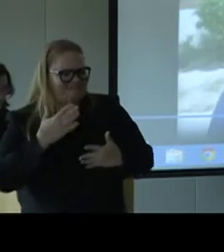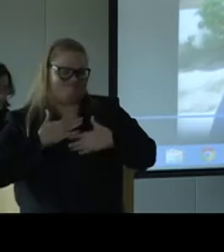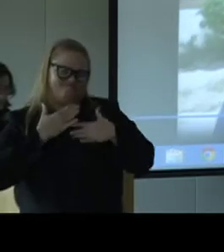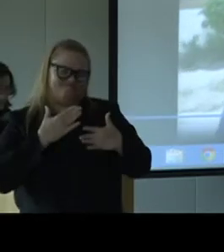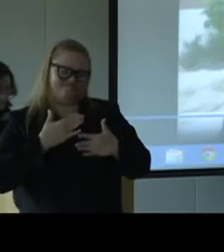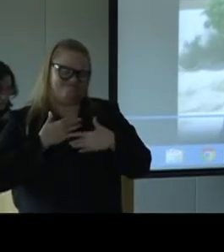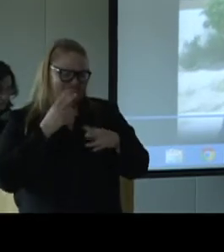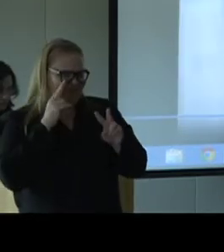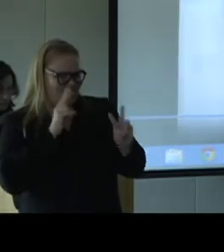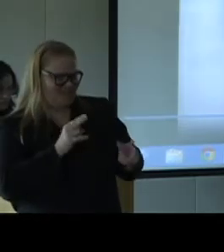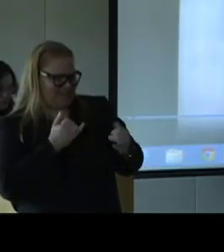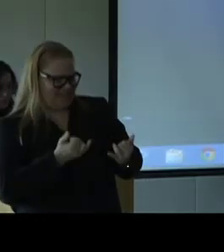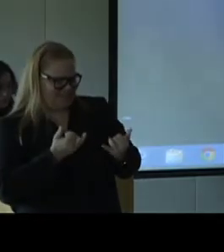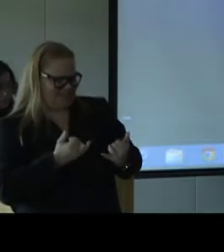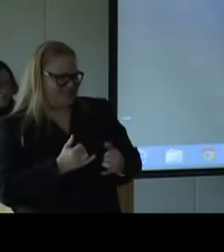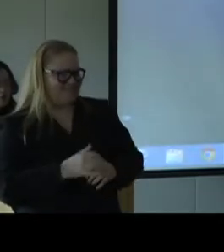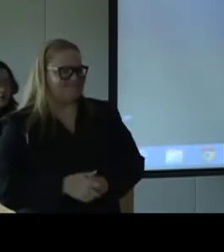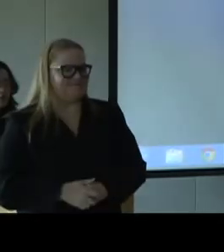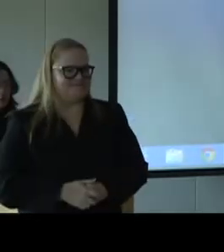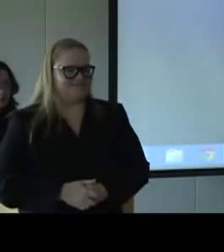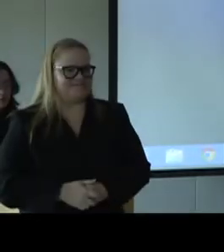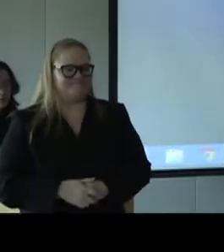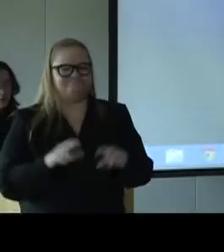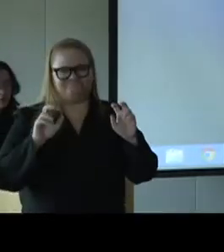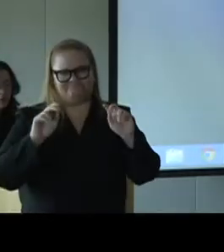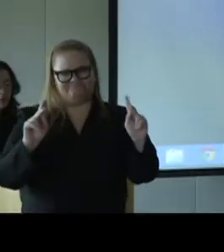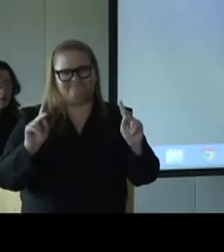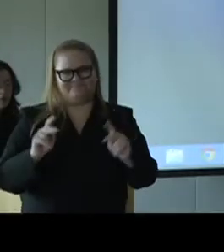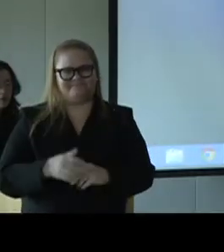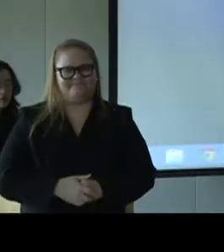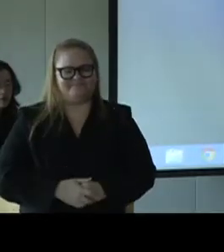como la hemos visto hoy. Okay.